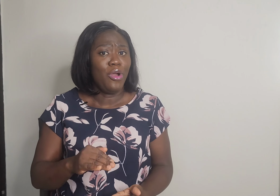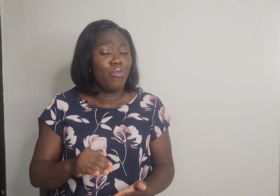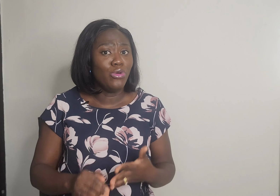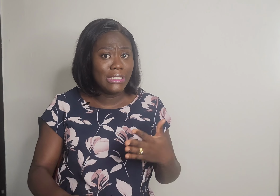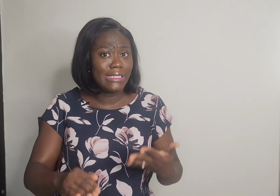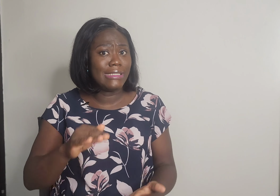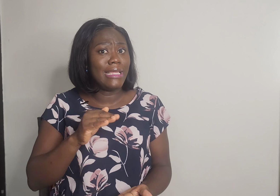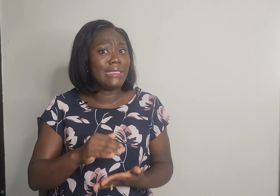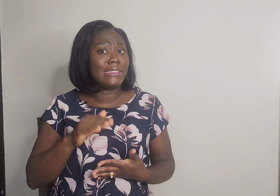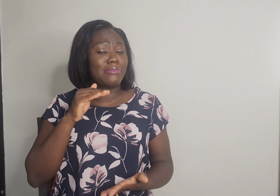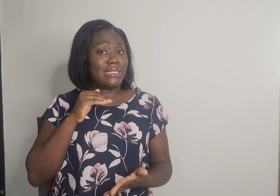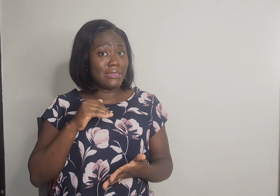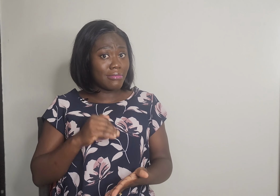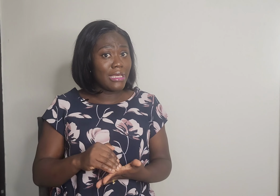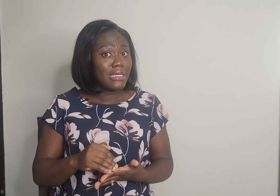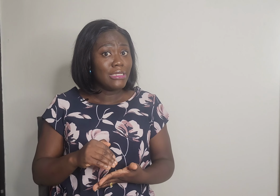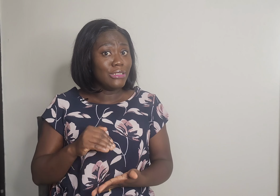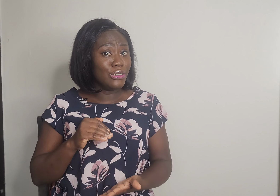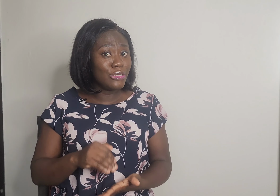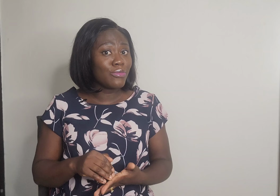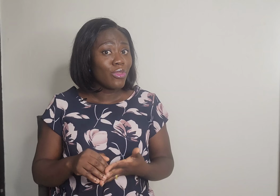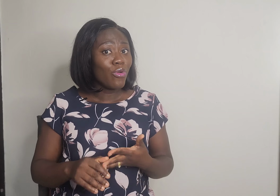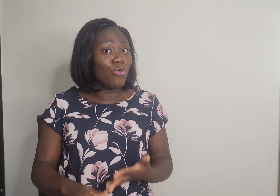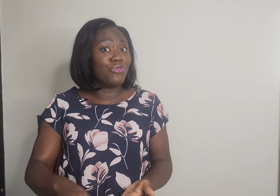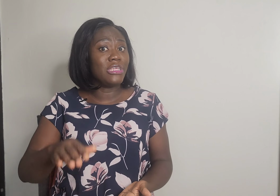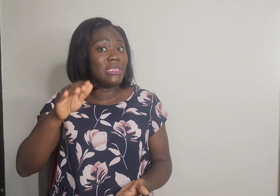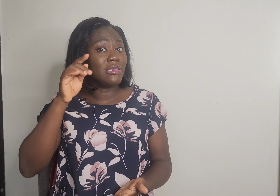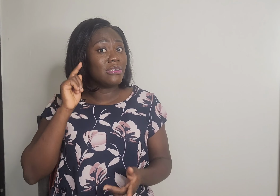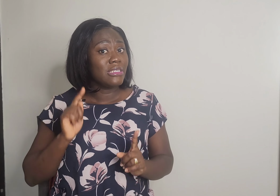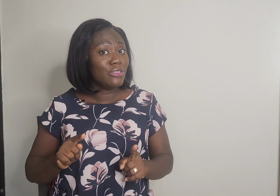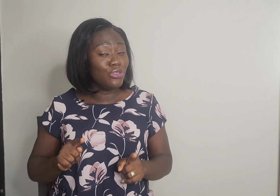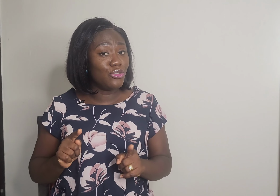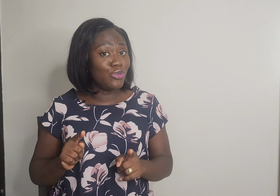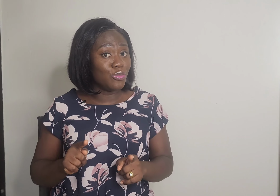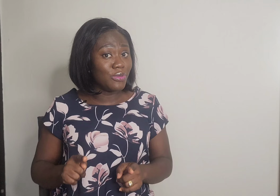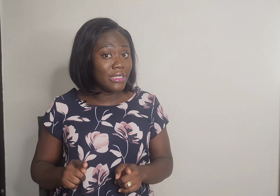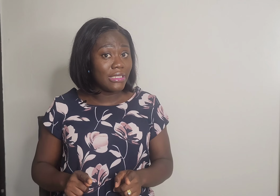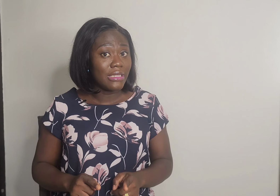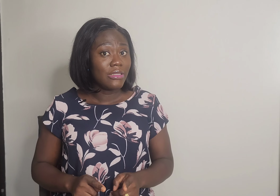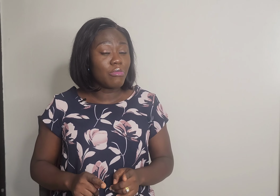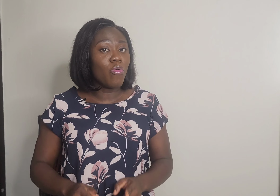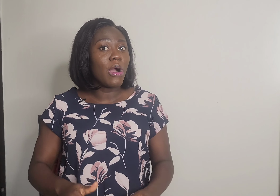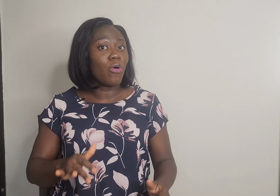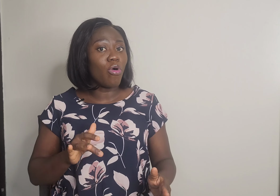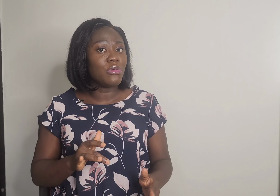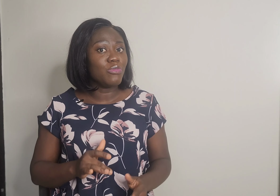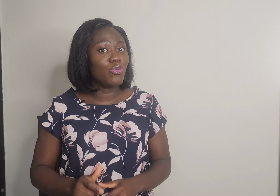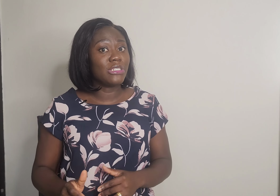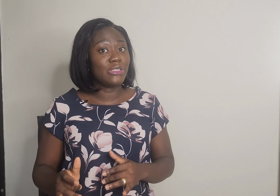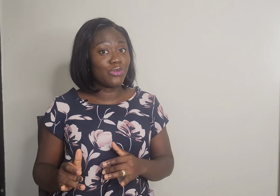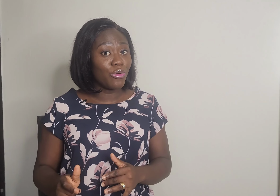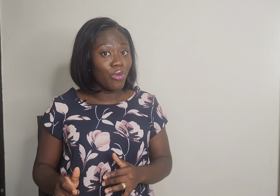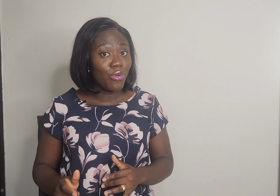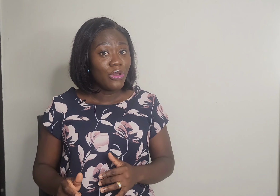mo ti ń tẹ̀lé tipẹ́tipẹ́ ní orí YouTube yìí tẹ́ pé ó máa ń kọ́ mi bí wọ́n ṣe ń sọ̀rọ̀